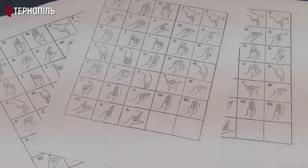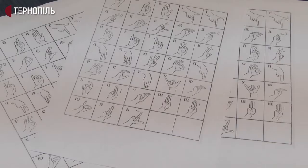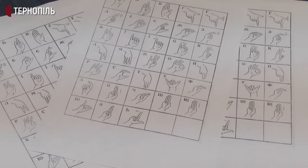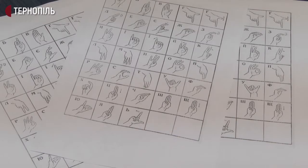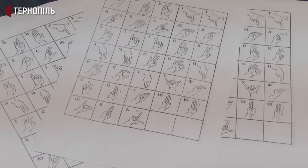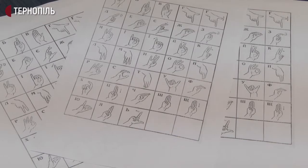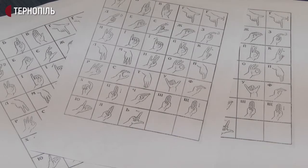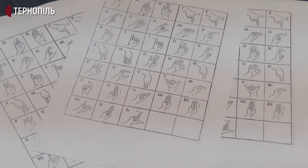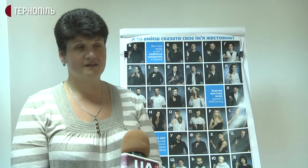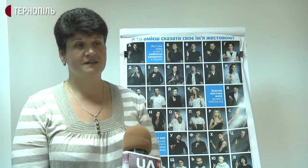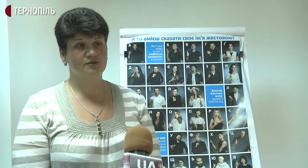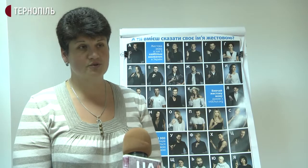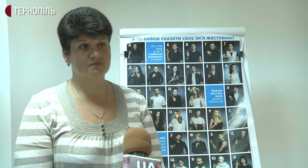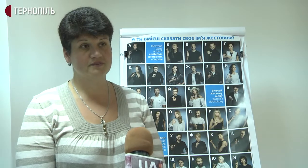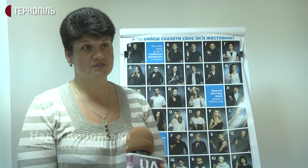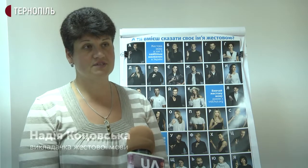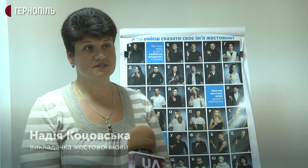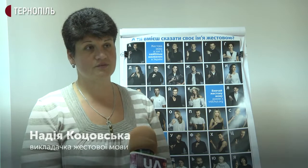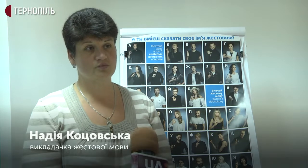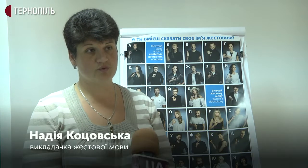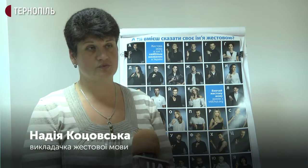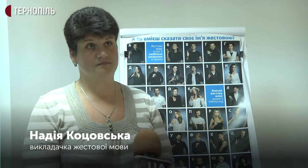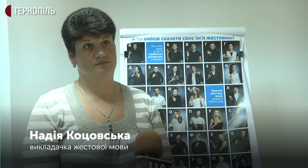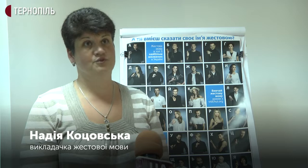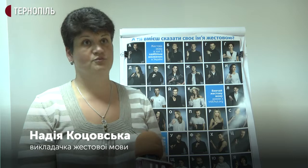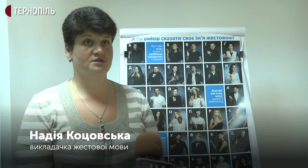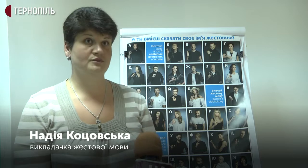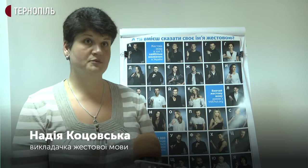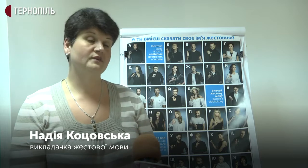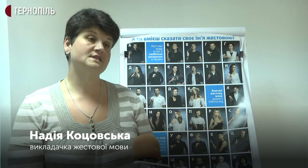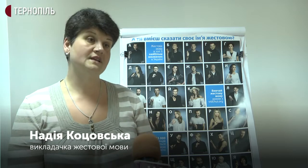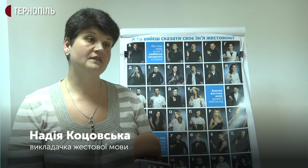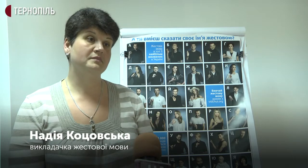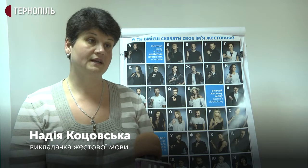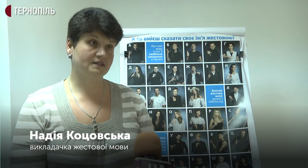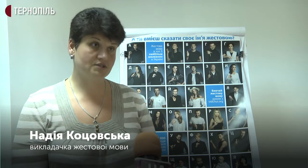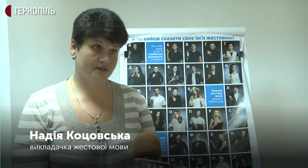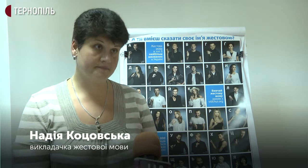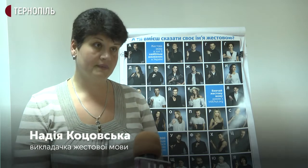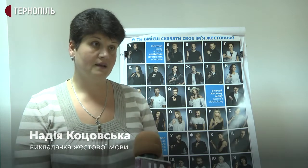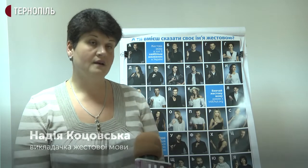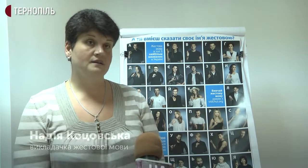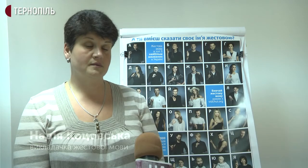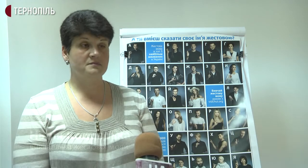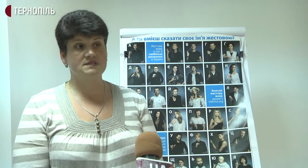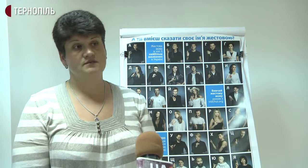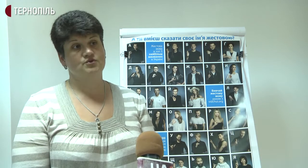засвоїти жестову мову. Для того, щоб вивчити жестову мову, що можна було спілкуватися на рівні перекладача, треба місяців